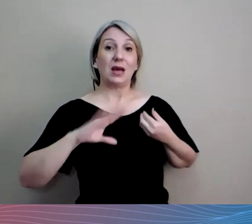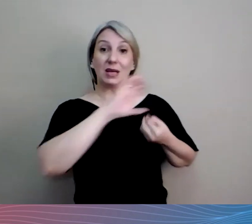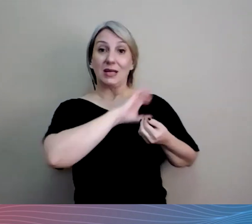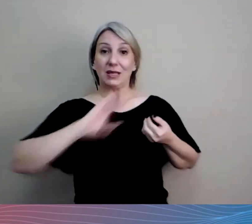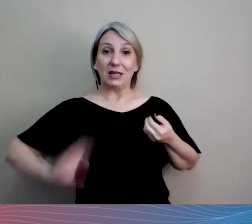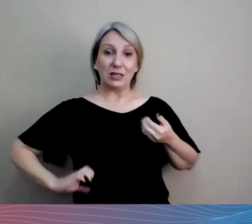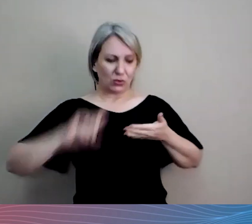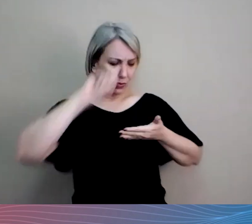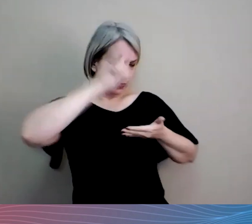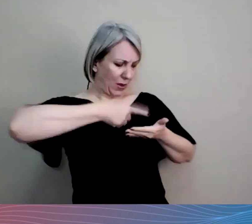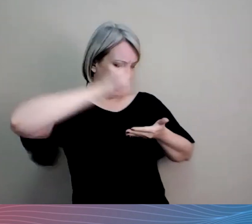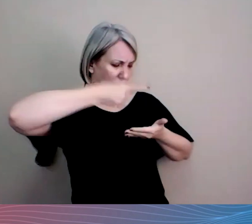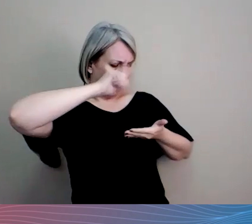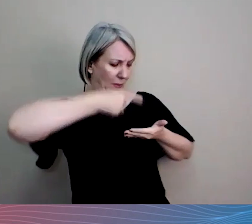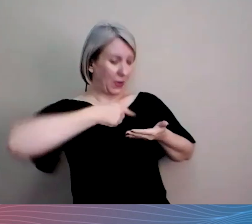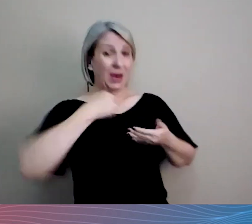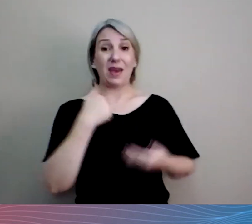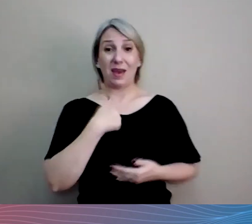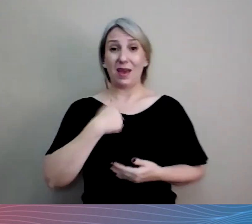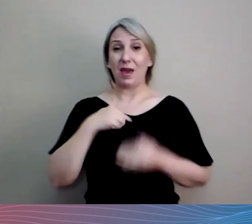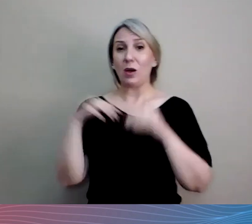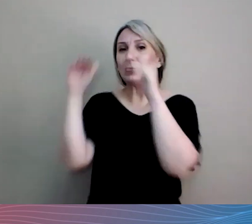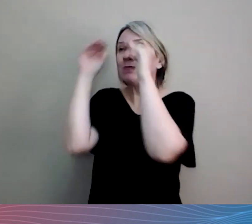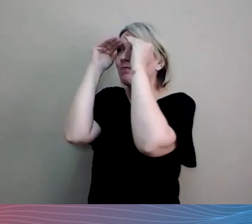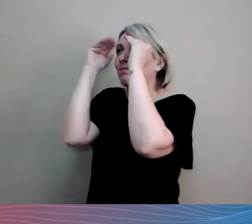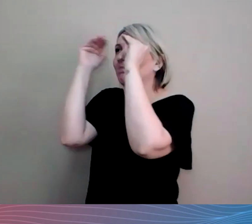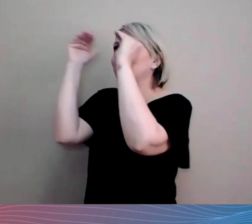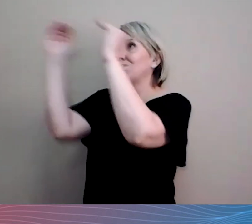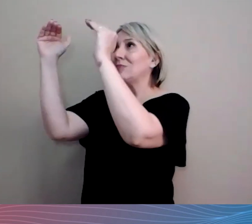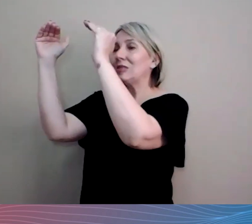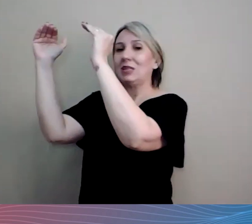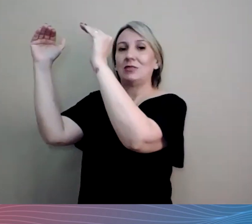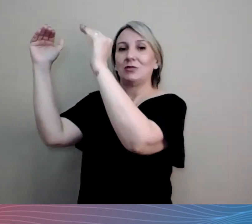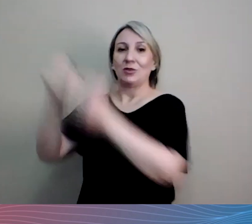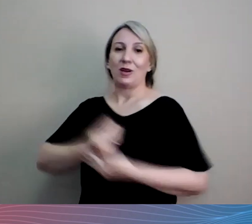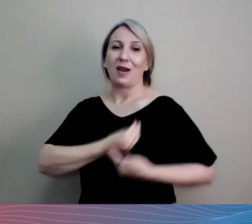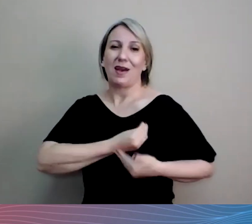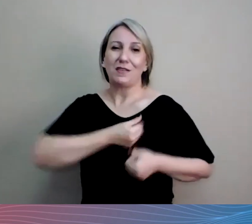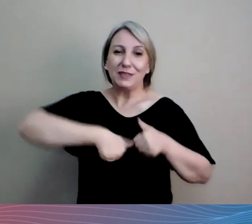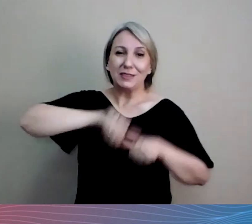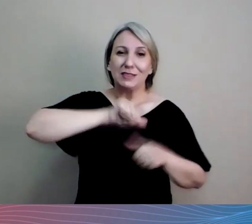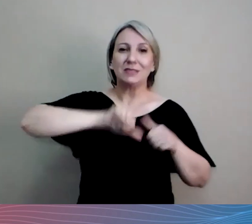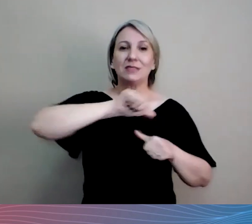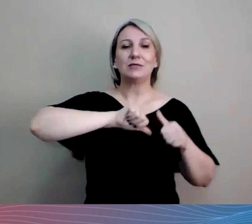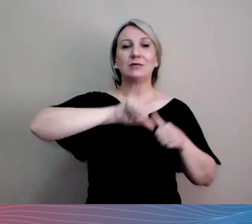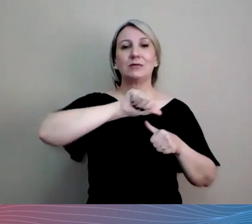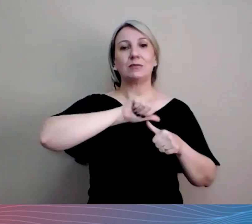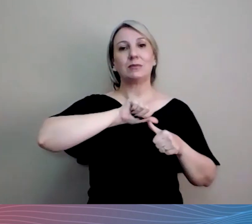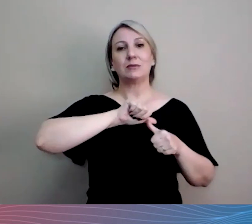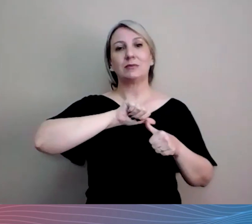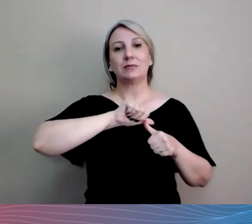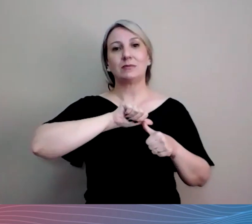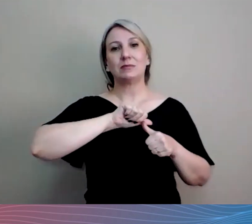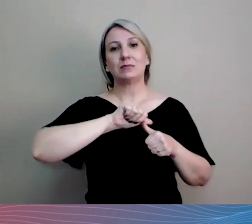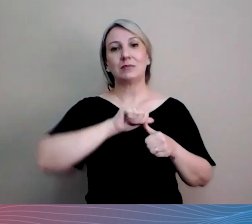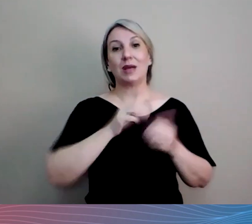Cristo, irmãos, Ele vai transportar para mim o que Ele é na realidade. O seu esplânquinon, irmão, vai